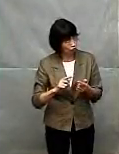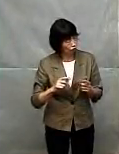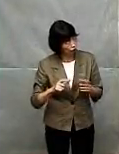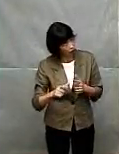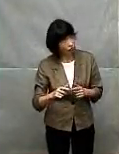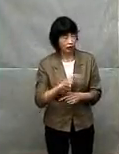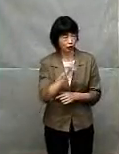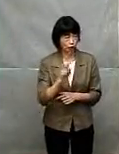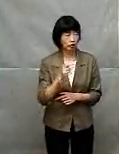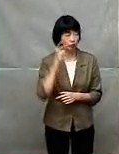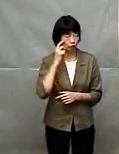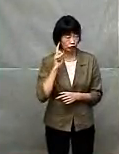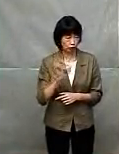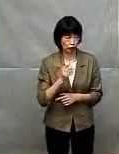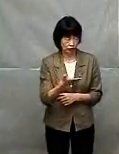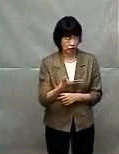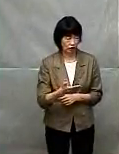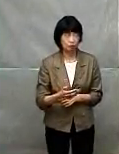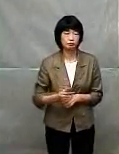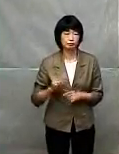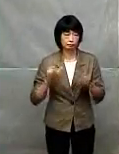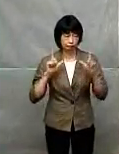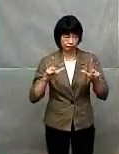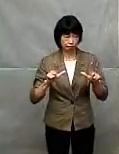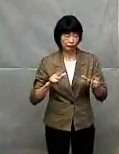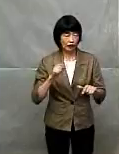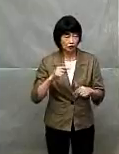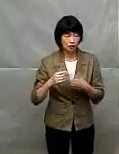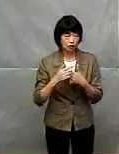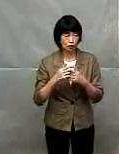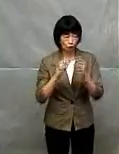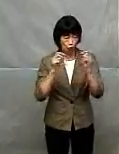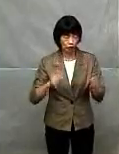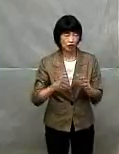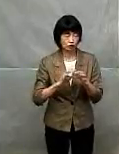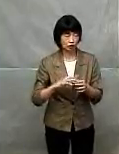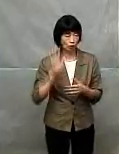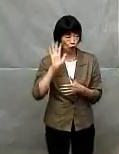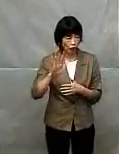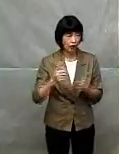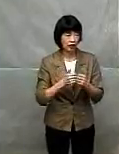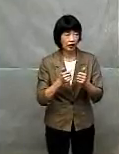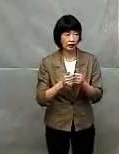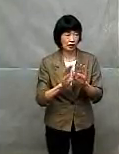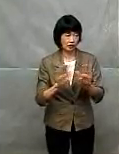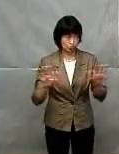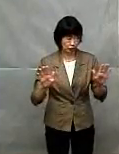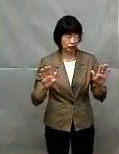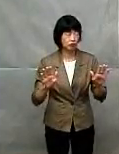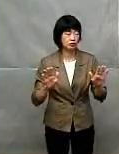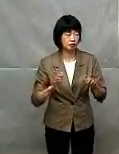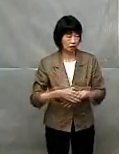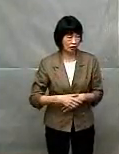その件についてはですね、これから会議が始まるということでありますので、